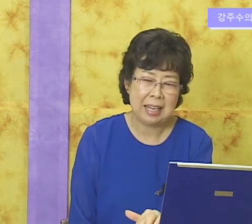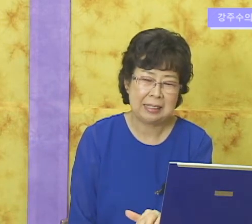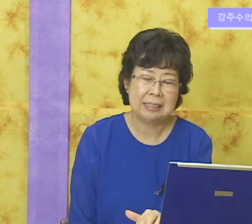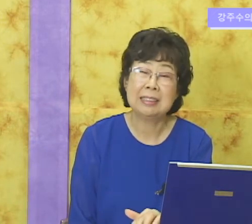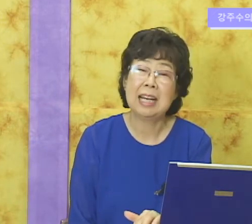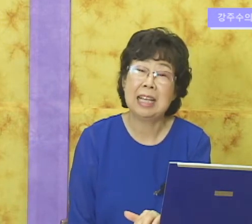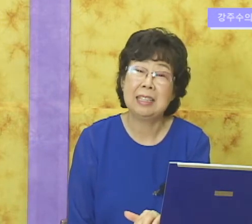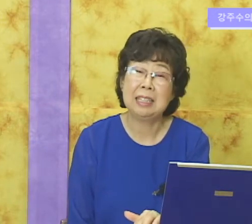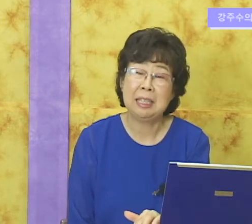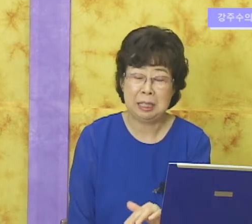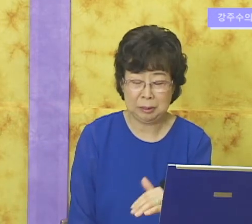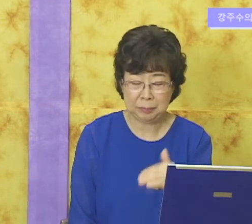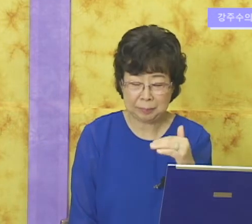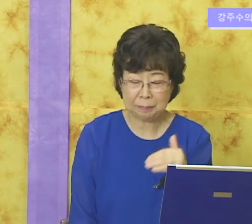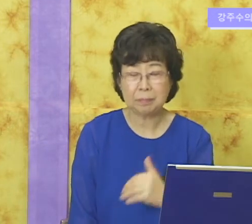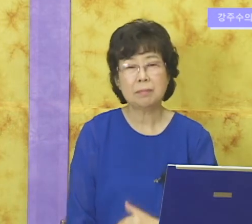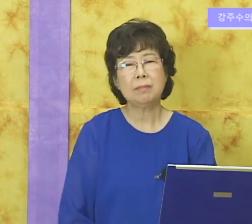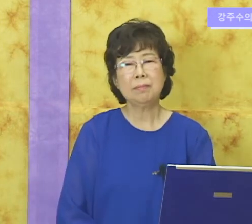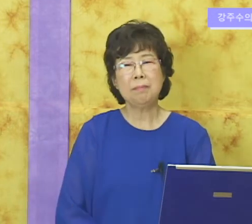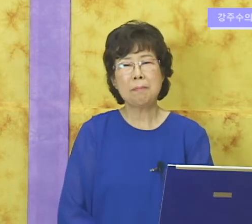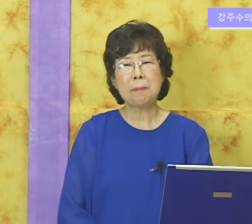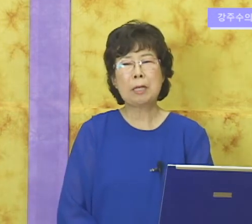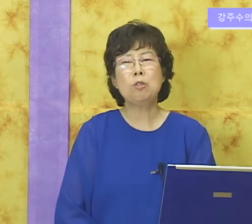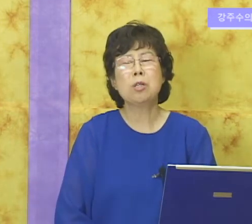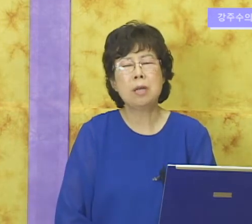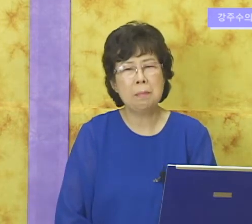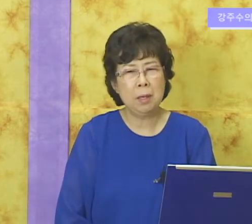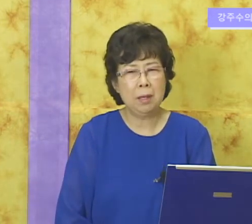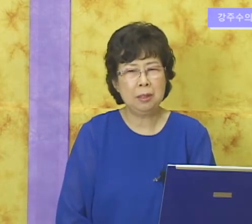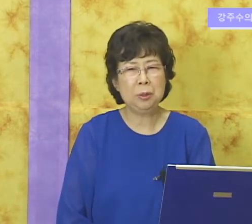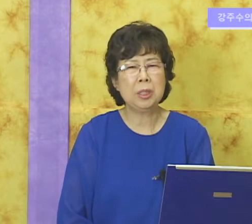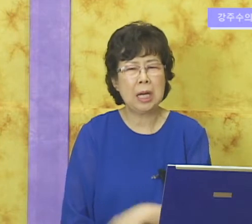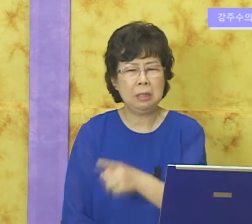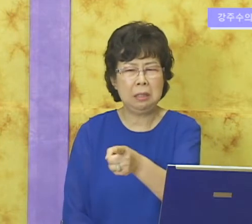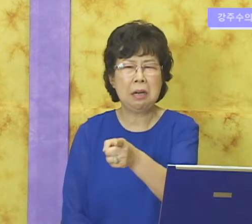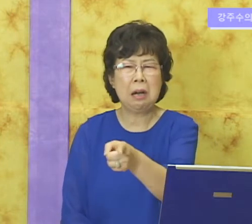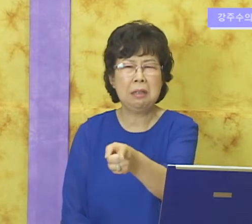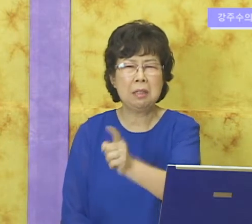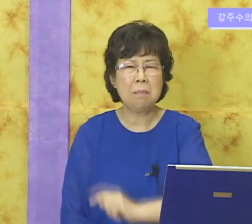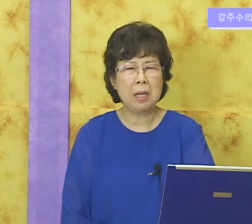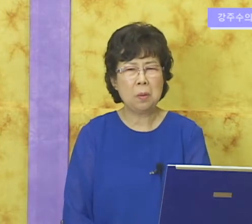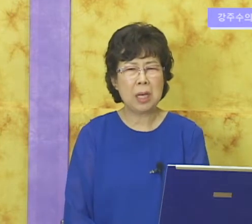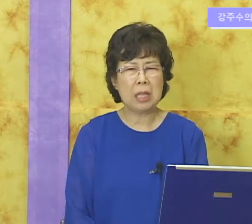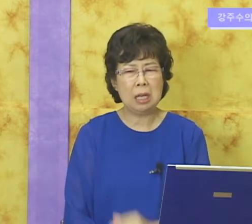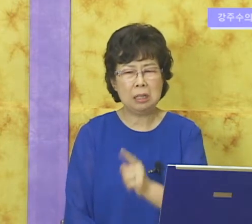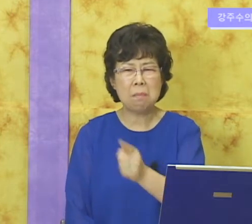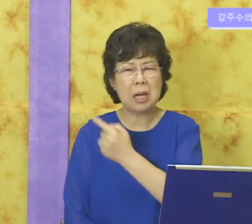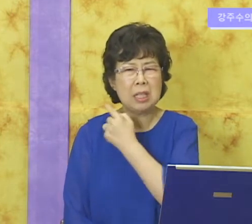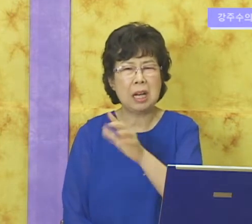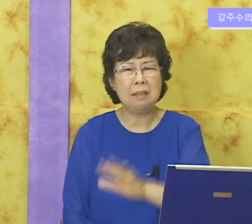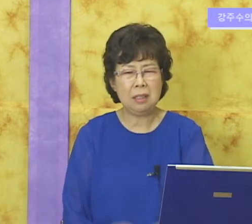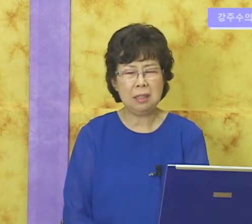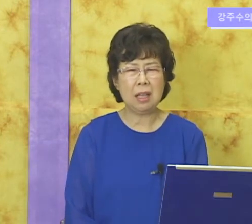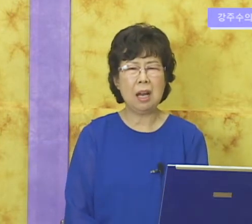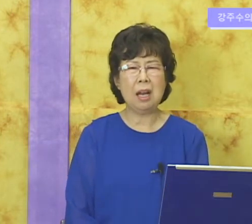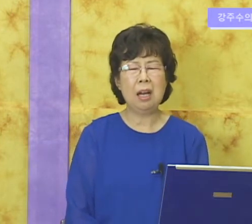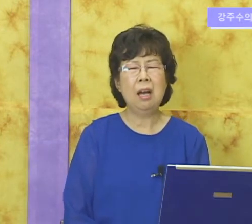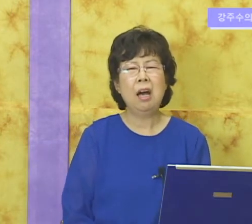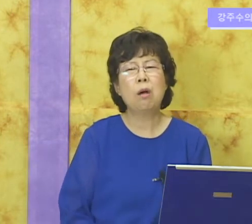그렇게 큰 아이들이 유치원 가면 유치원 아이들이 아 너건마 농하다 너건마 귀가 안 들린다 하고